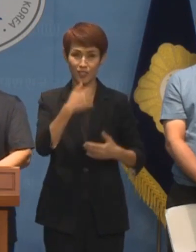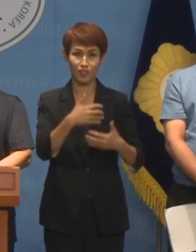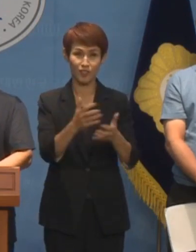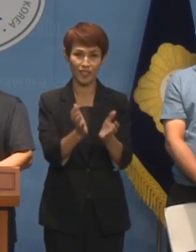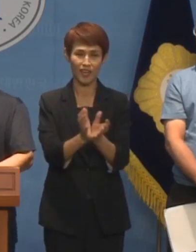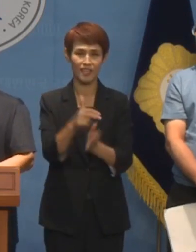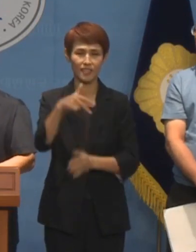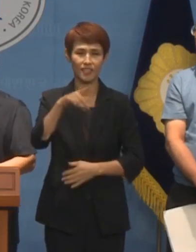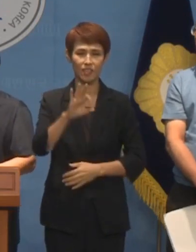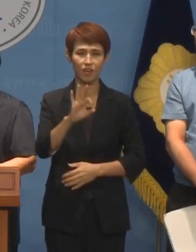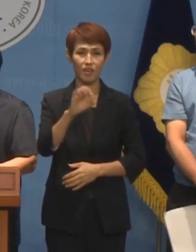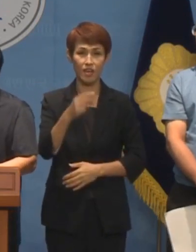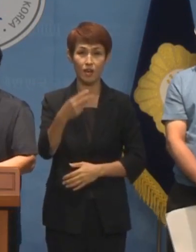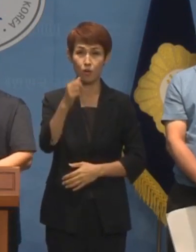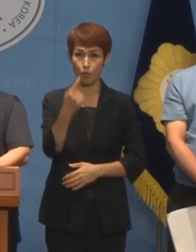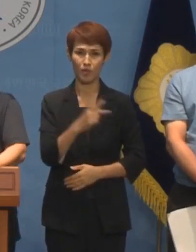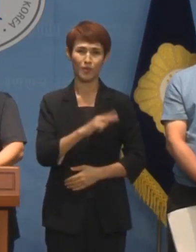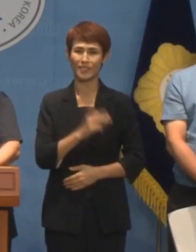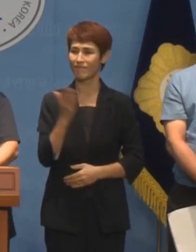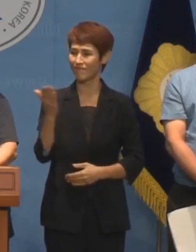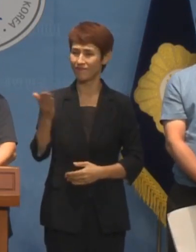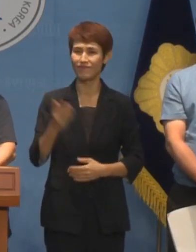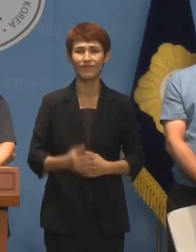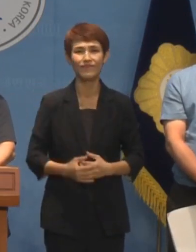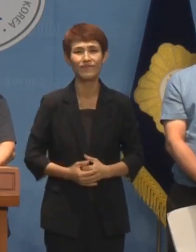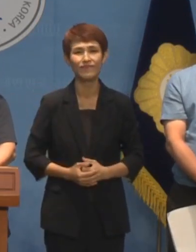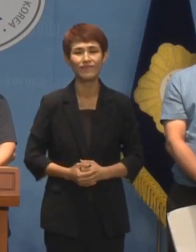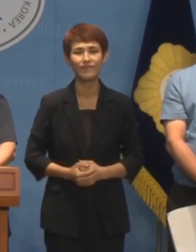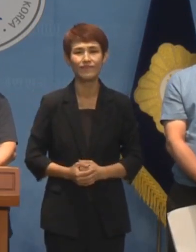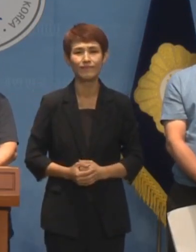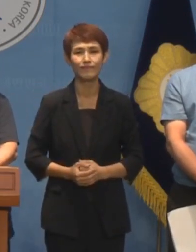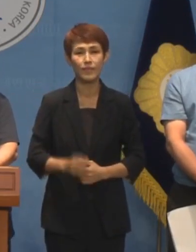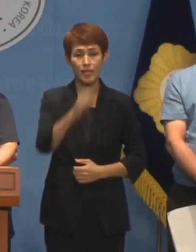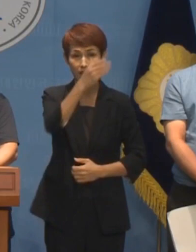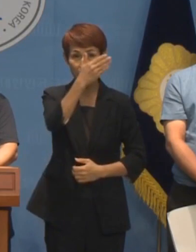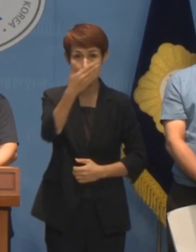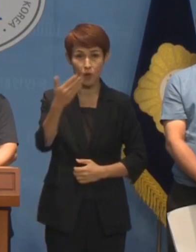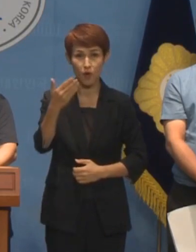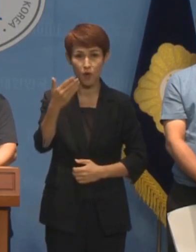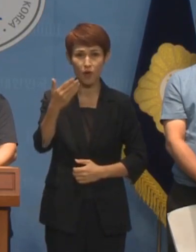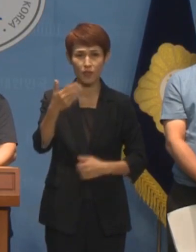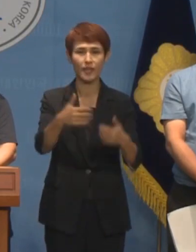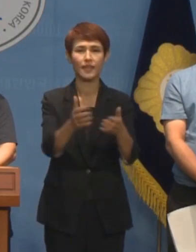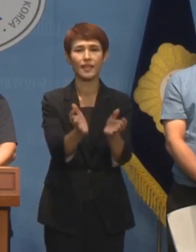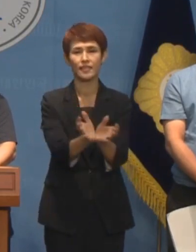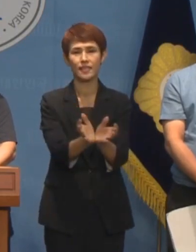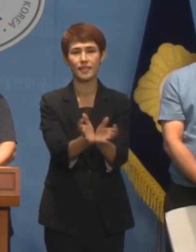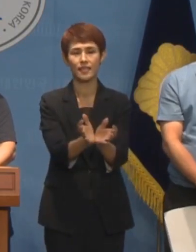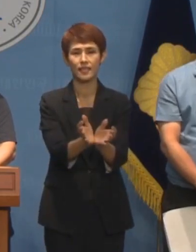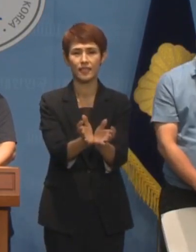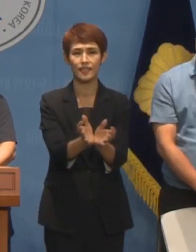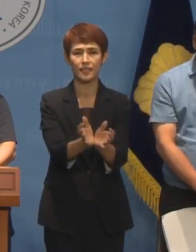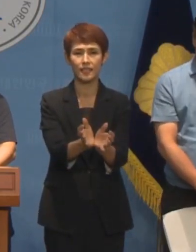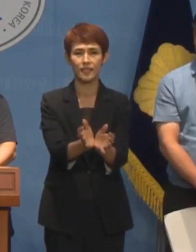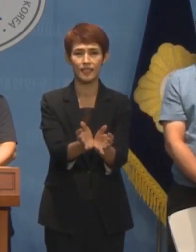정의로 의원님 참여해 주셨습니다. 그리고 양평의 대표적인 시민단체 양평경실련